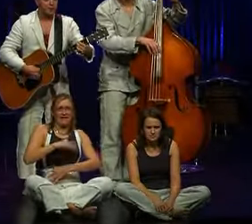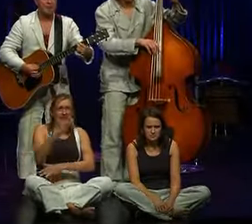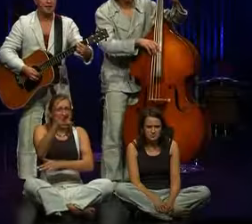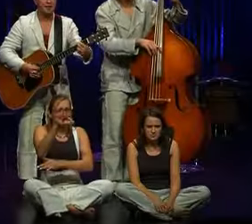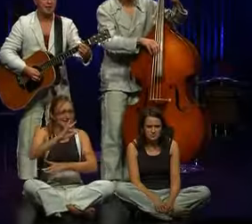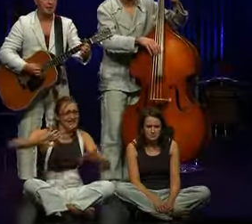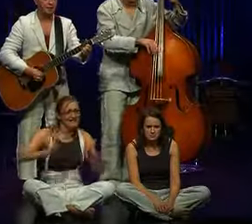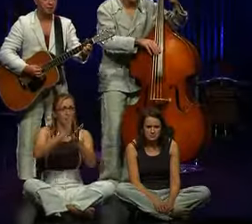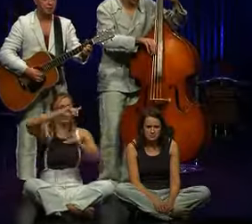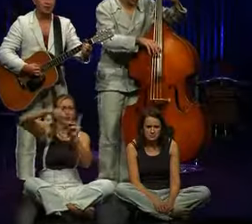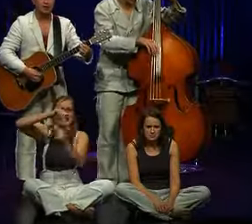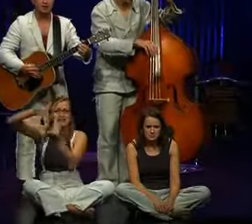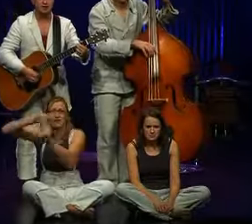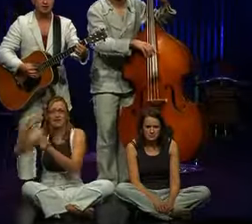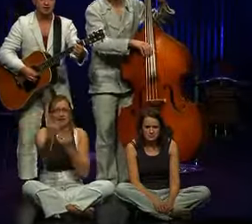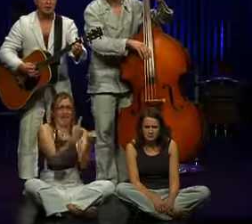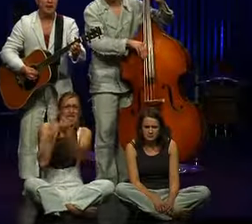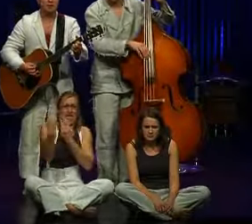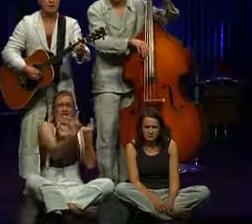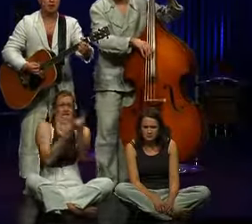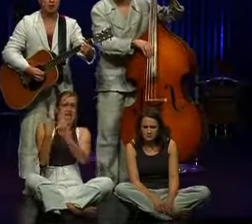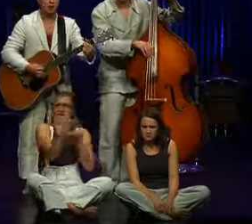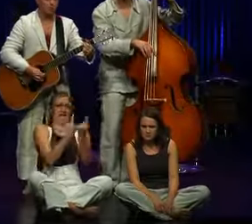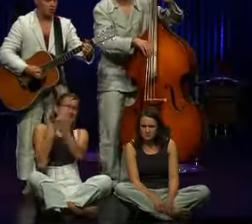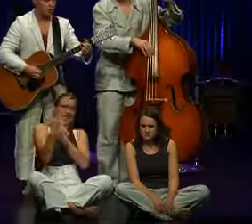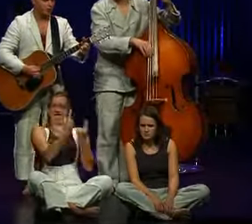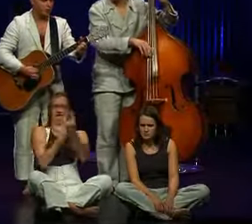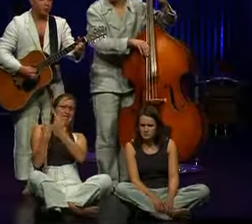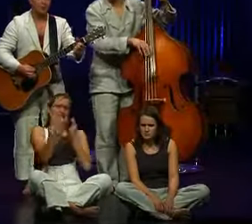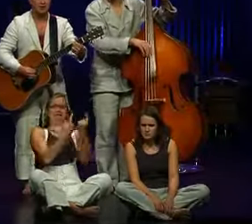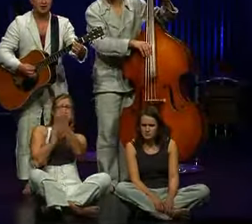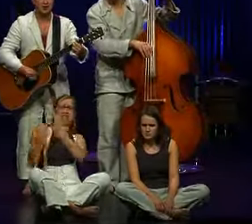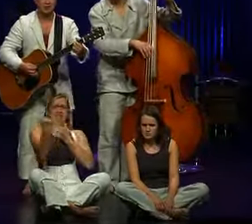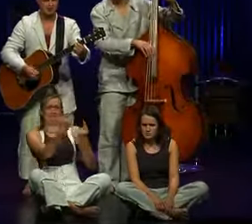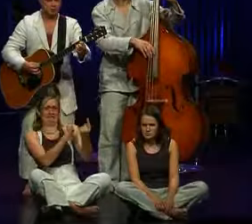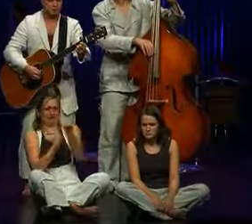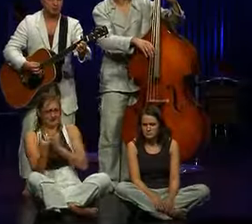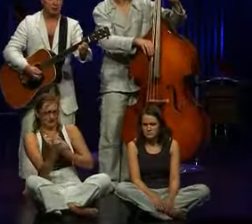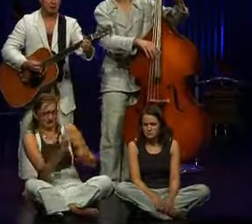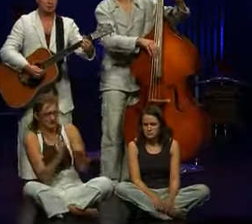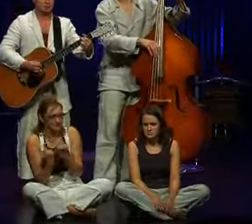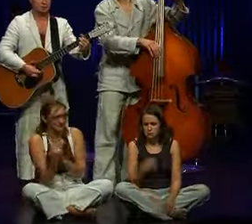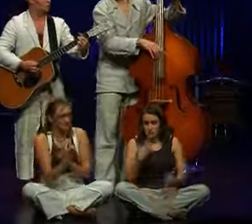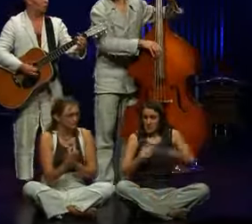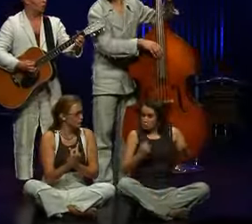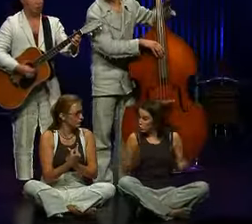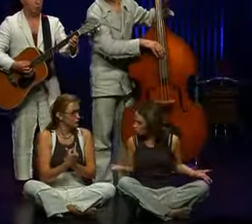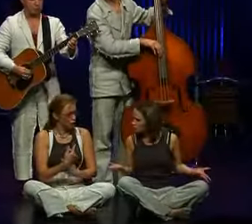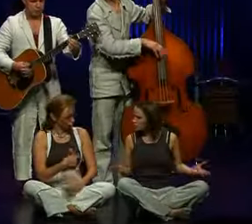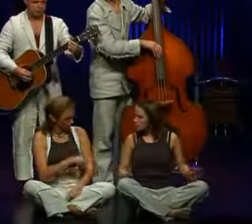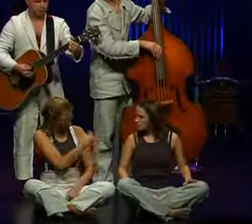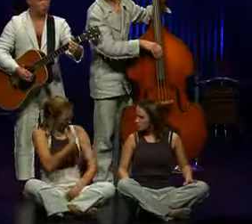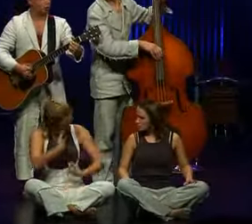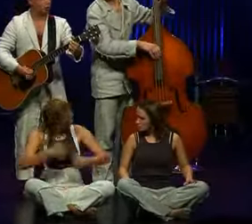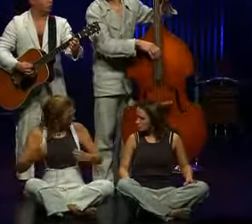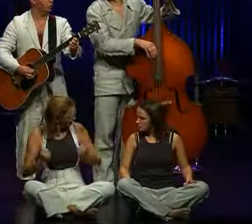Door 13 ramptoeristen die de volgorde betwisten. Je hebt gezegd dat ik nu mocht, maar